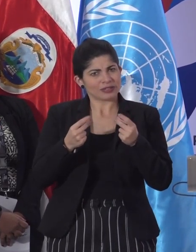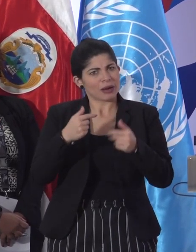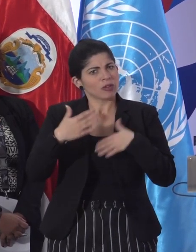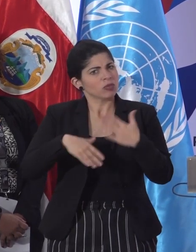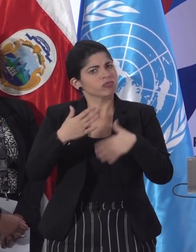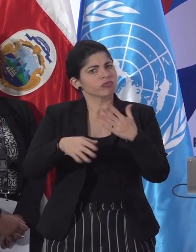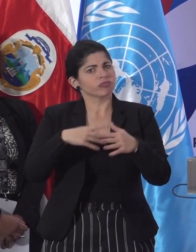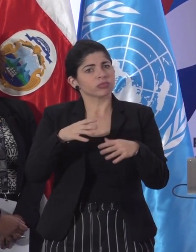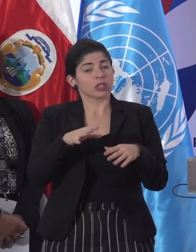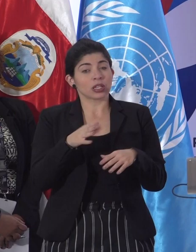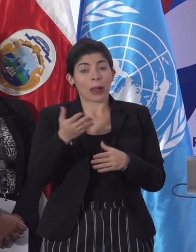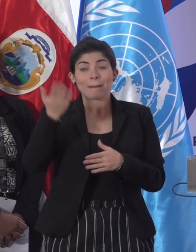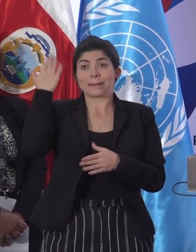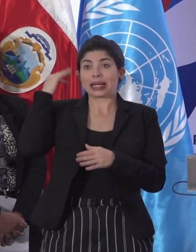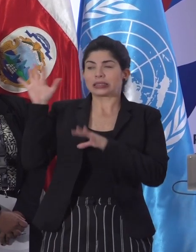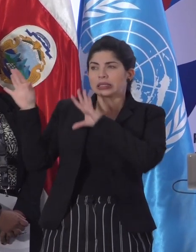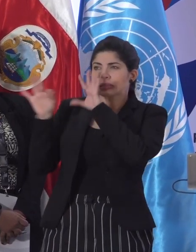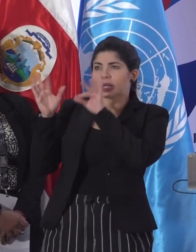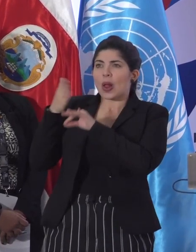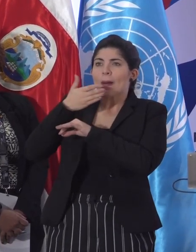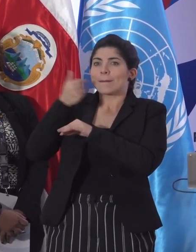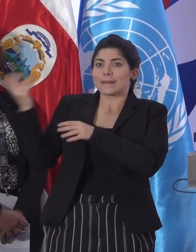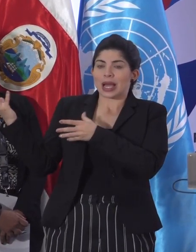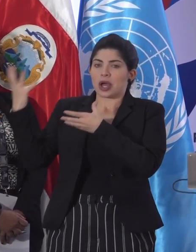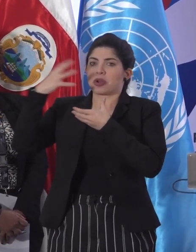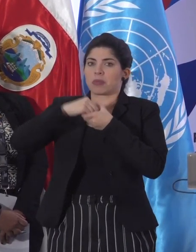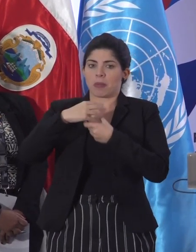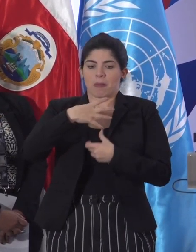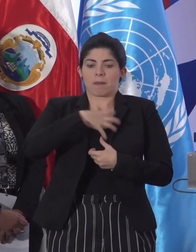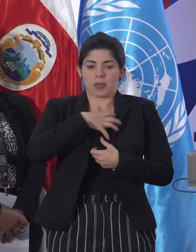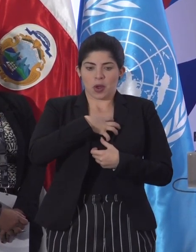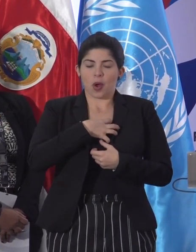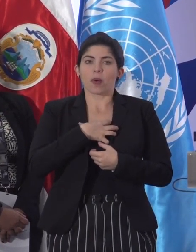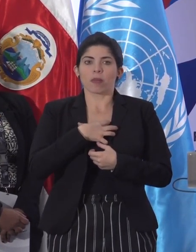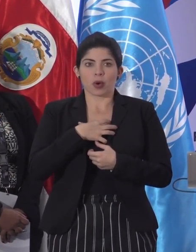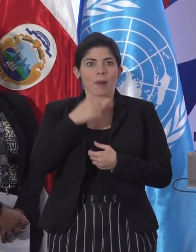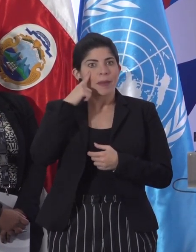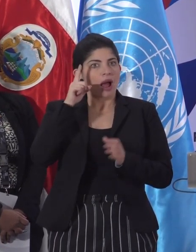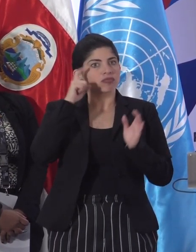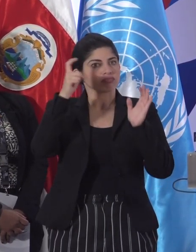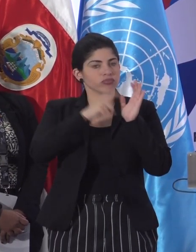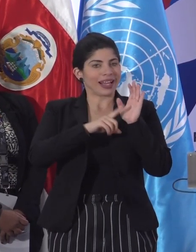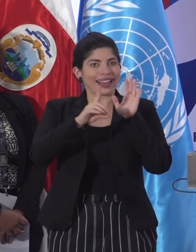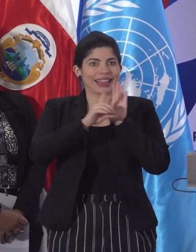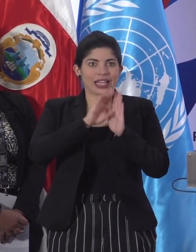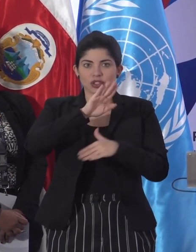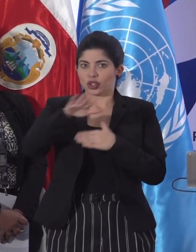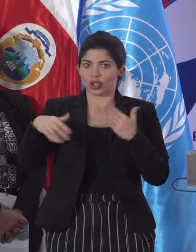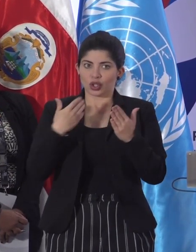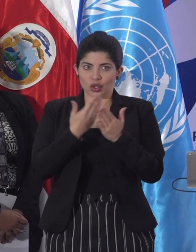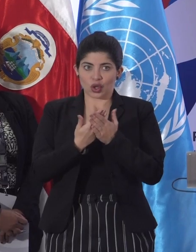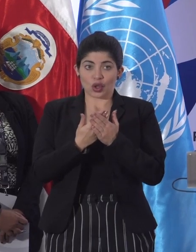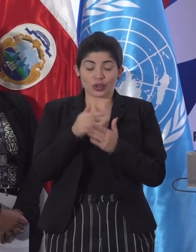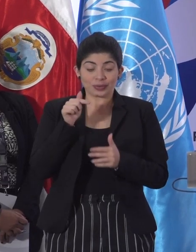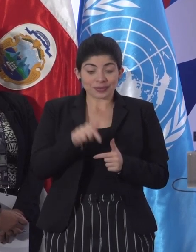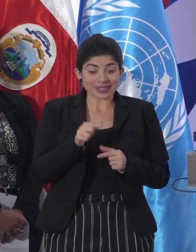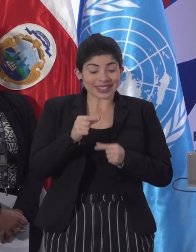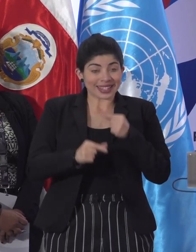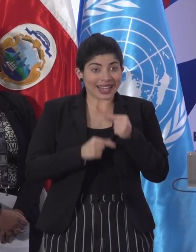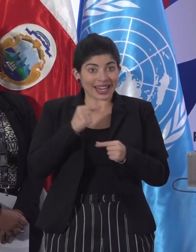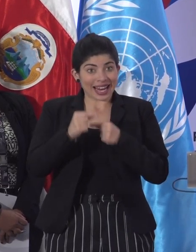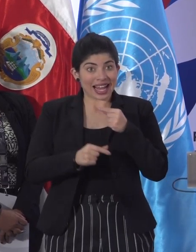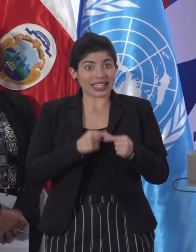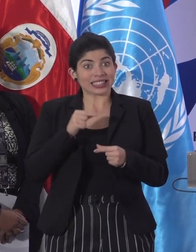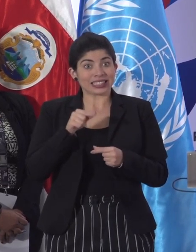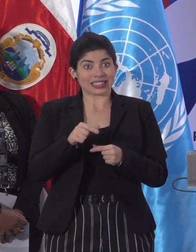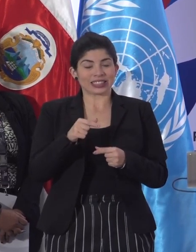de tomar lo mejor del pasado, para hacer lo propio, para reivindicar los derechos de todas y todas. Esta generación